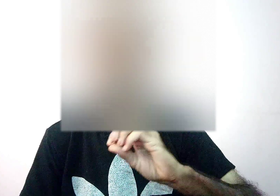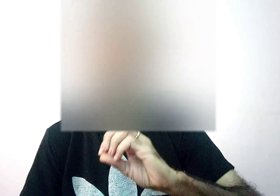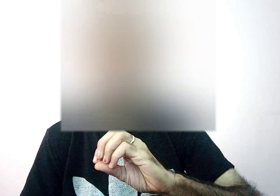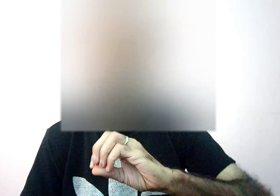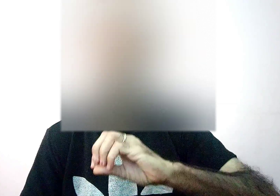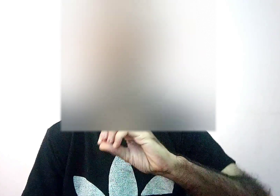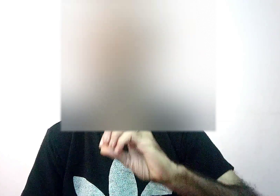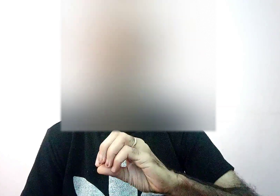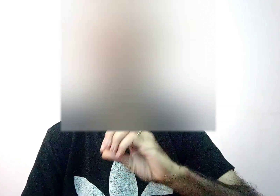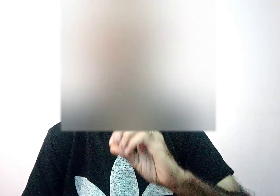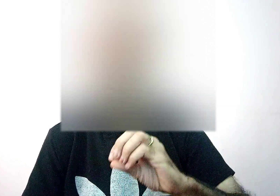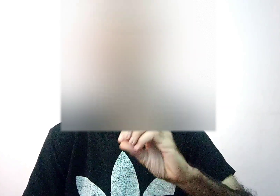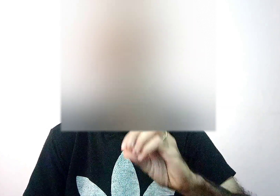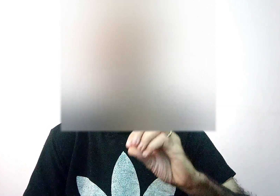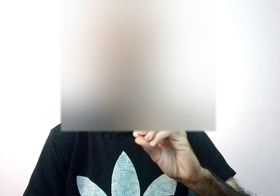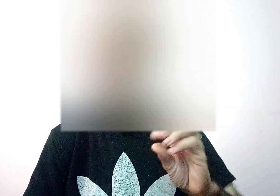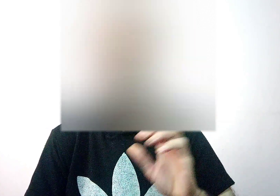يخلص من موضوع سد النهضة بأي طريقة،